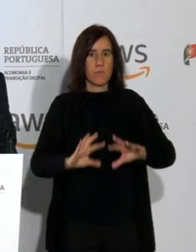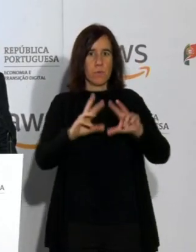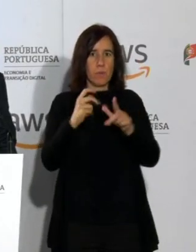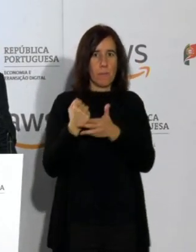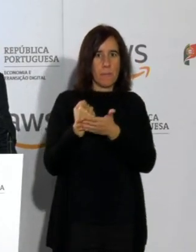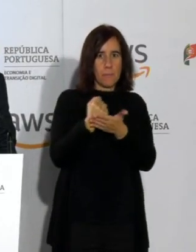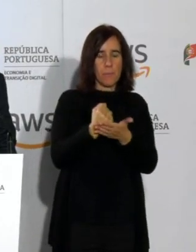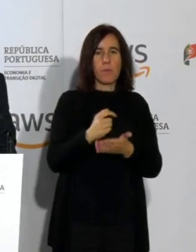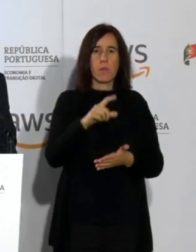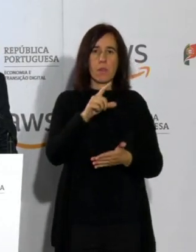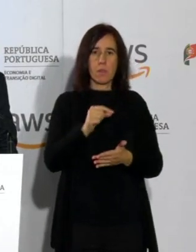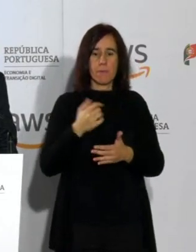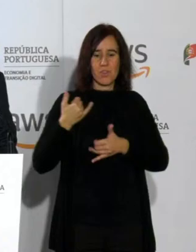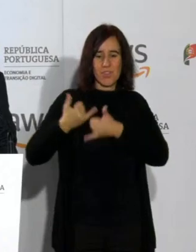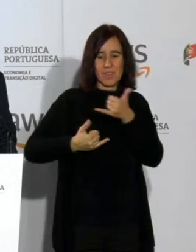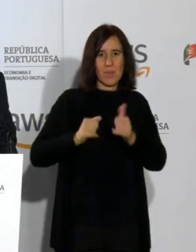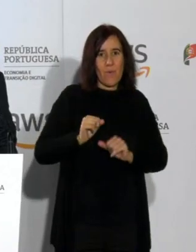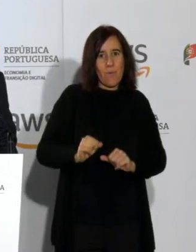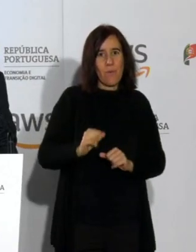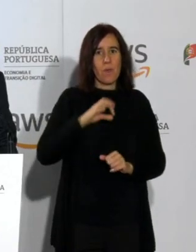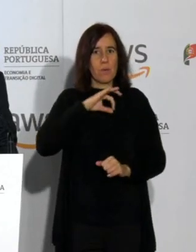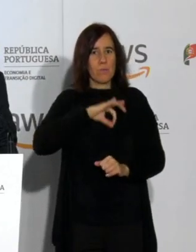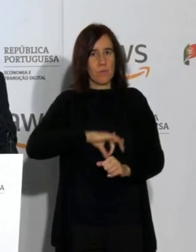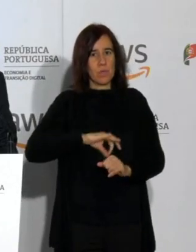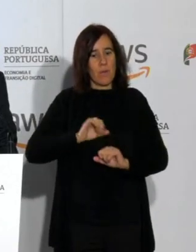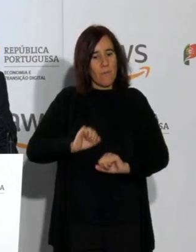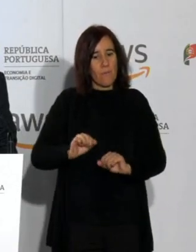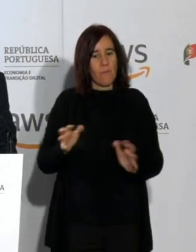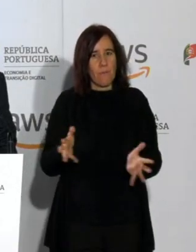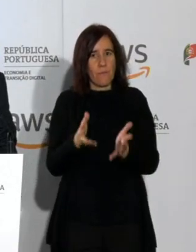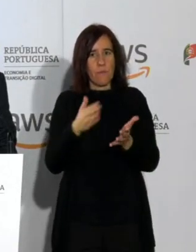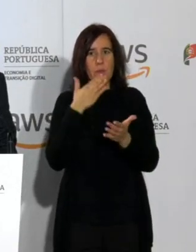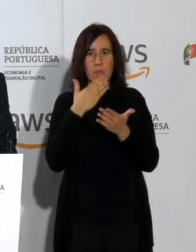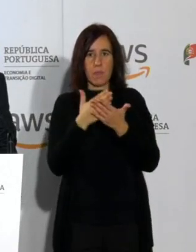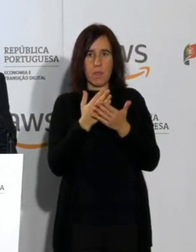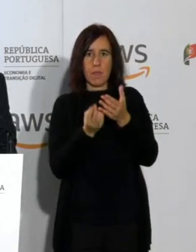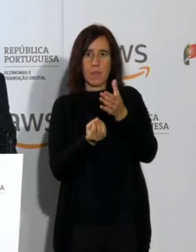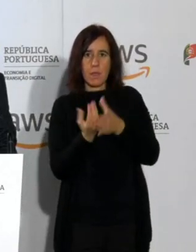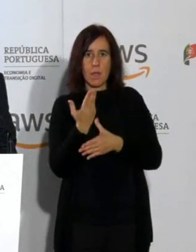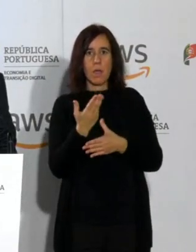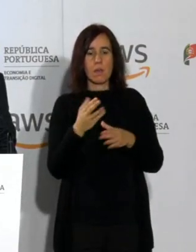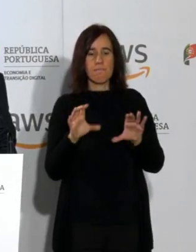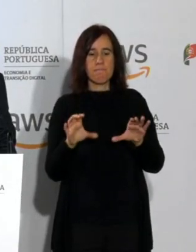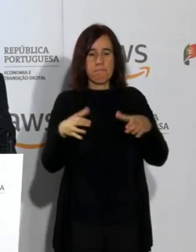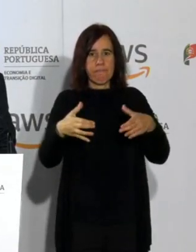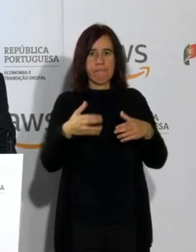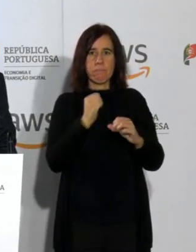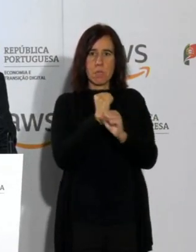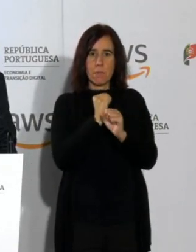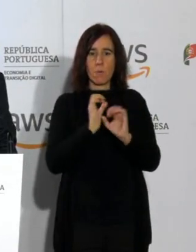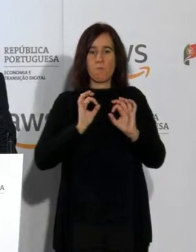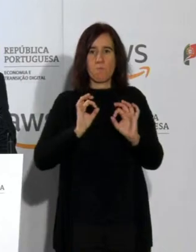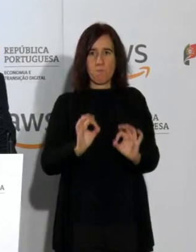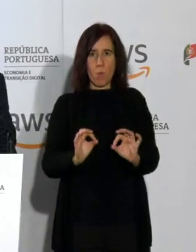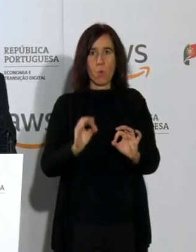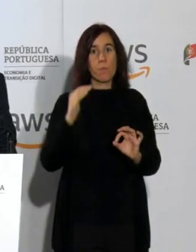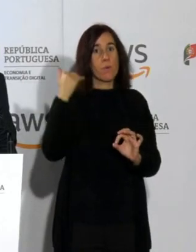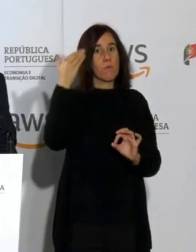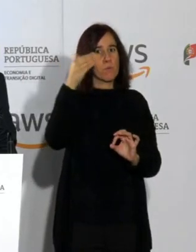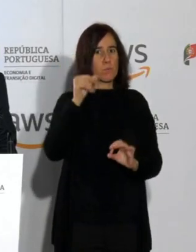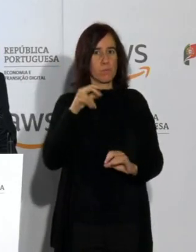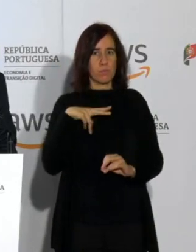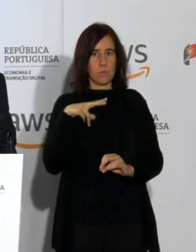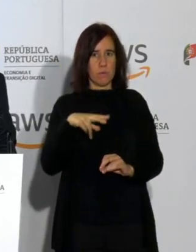apoiando o desenvolvimento da próxima geração de profissionais em nuvem e, dessa forma, a criação de uma força de trabalho que esteja pronta para o futuro de